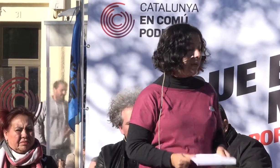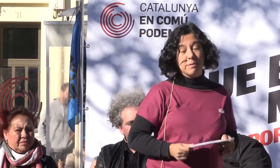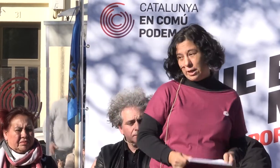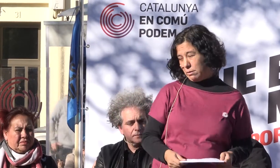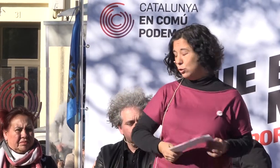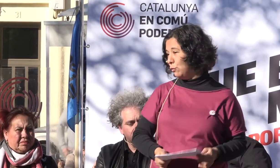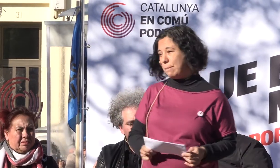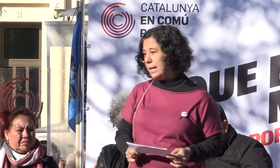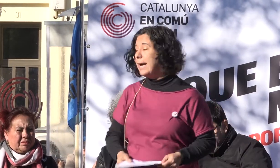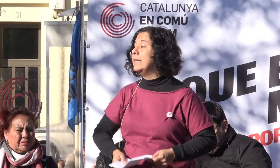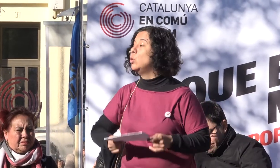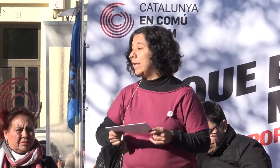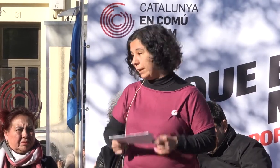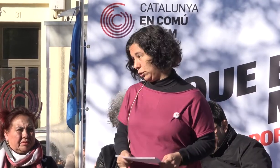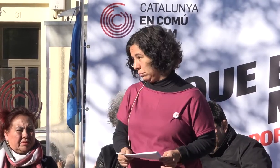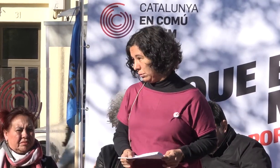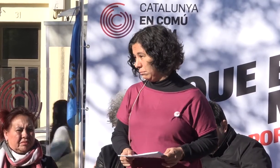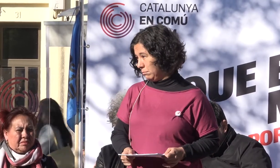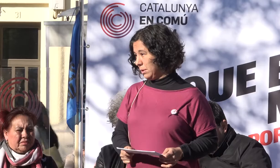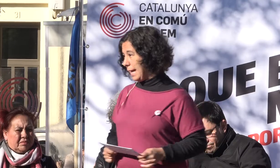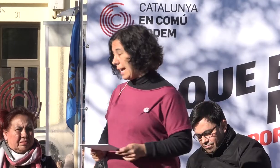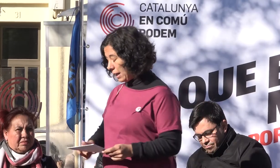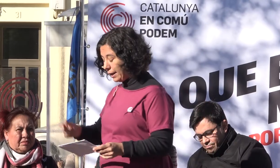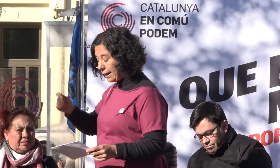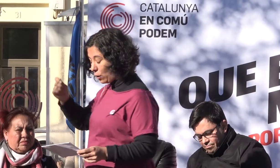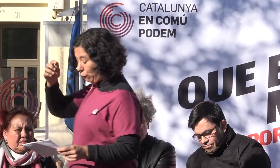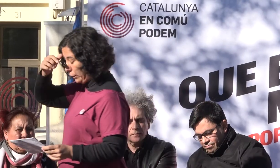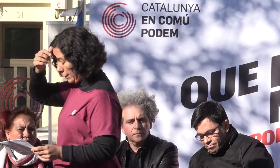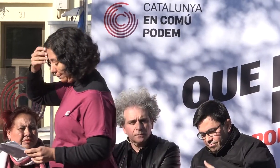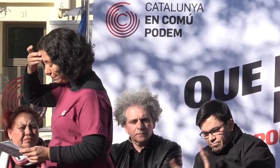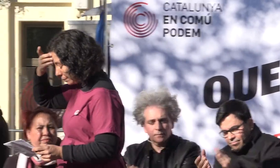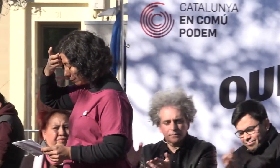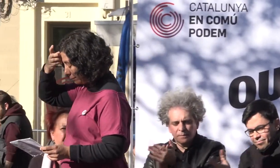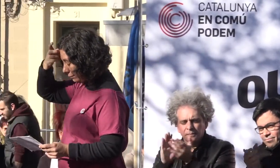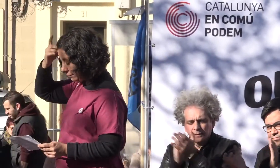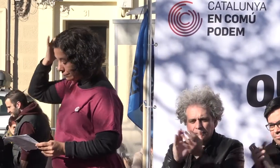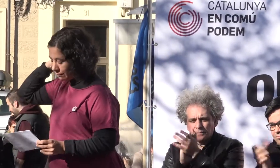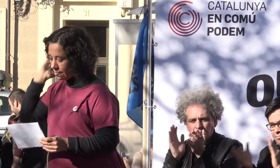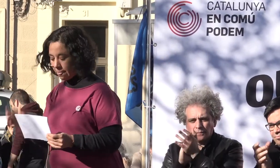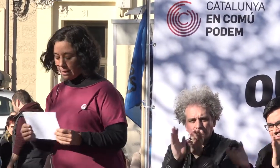porque poder vivir con tu familia es un derecho que hay que ejercer con fuerza